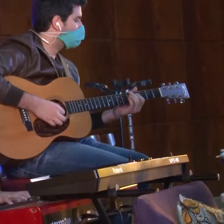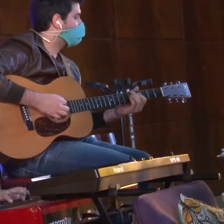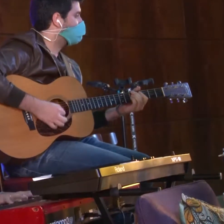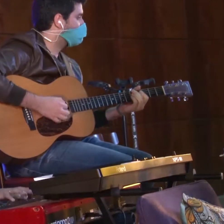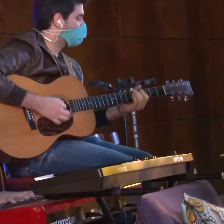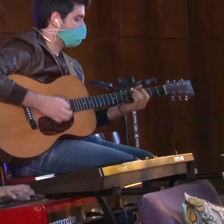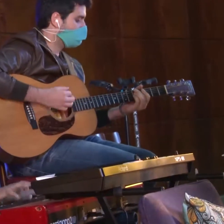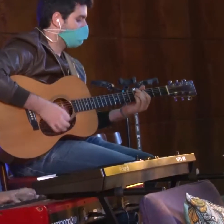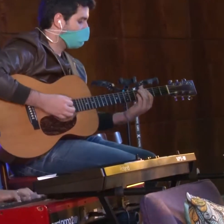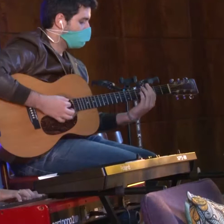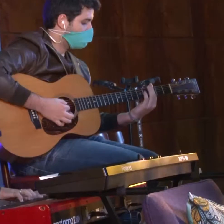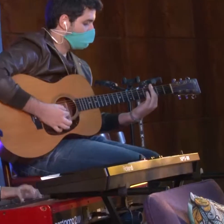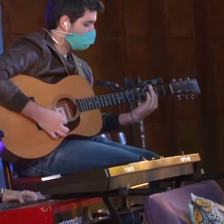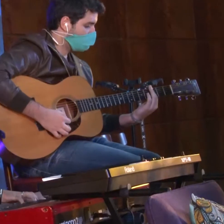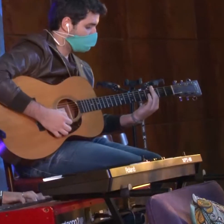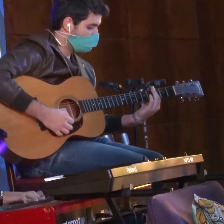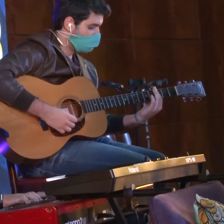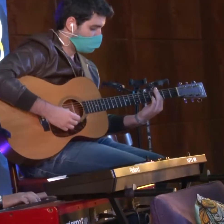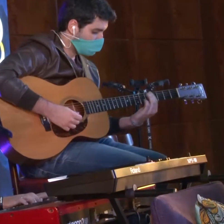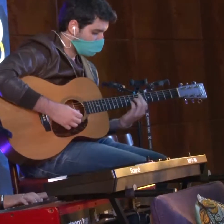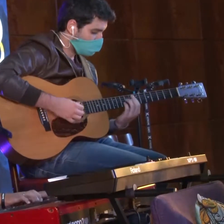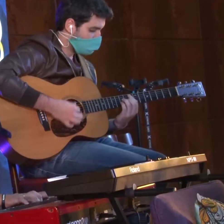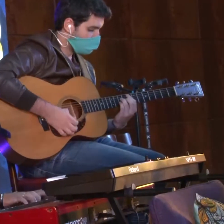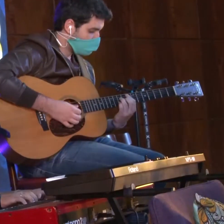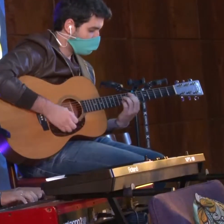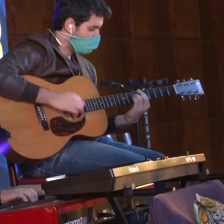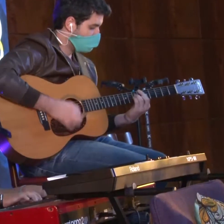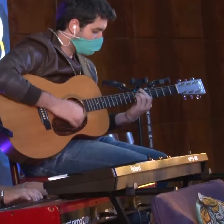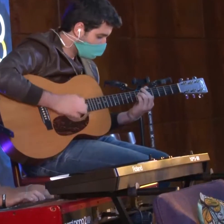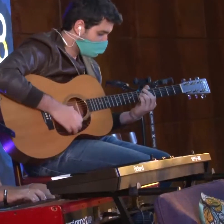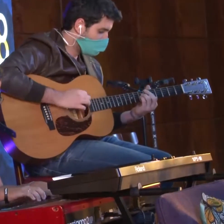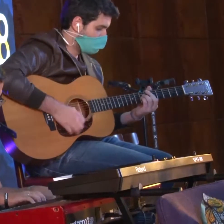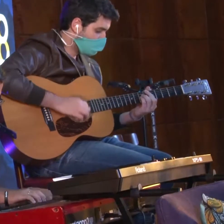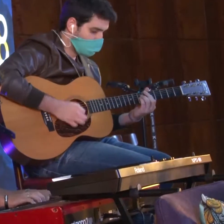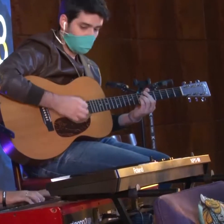o eleito dos milhares para mim.